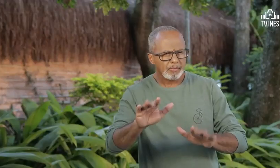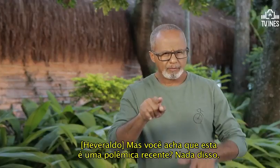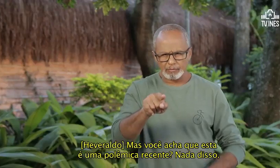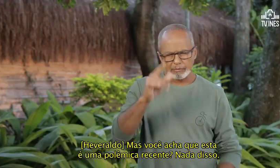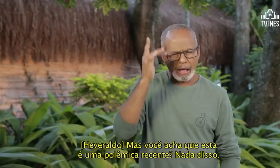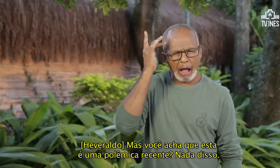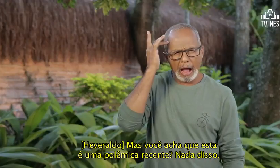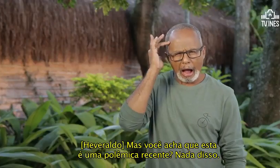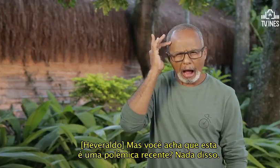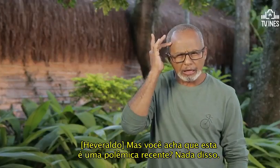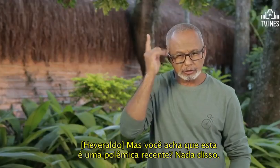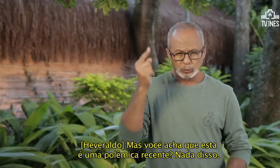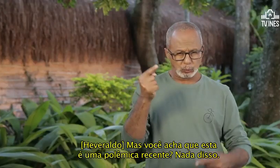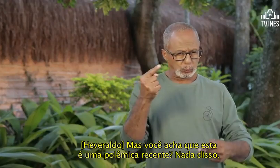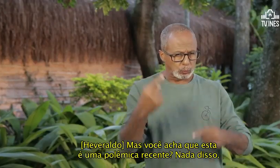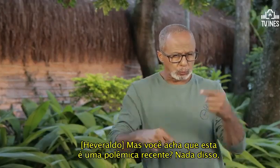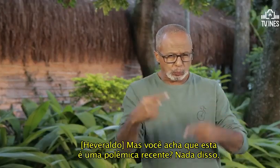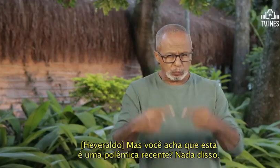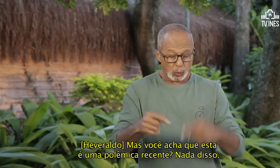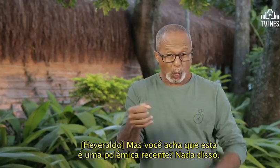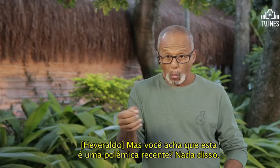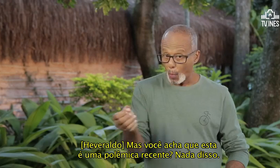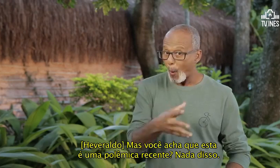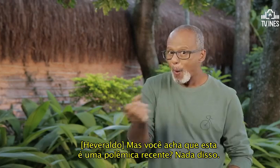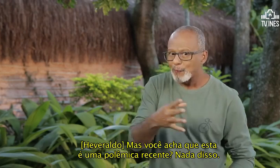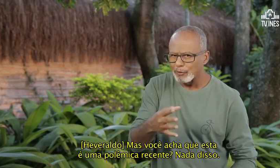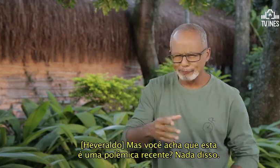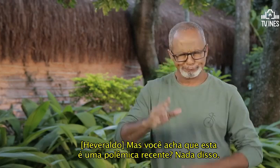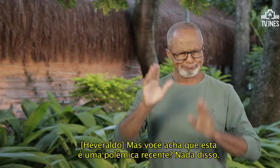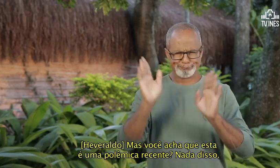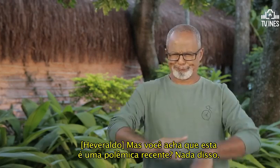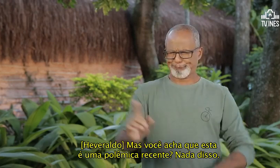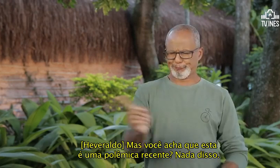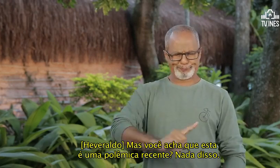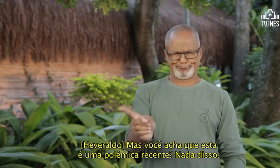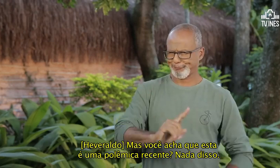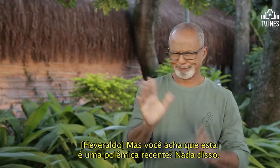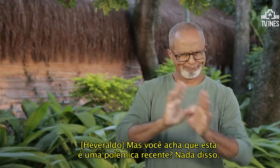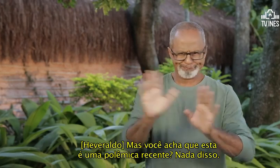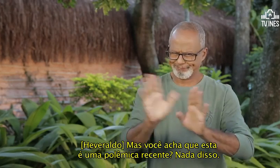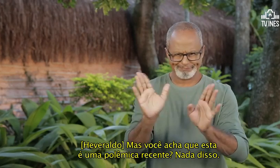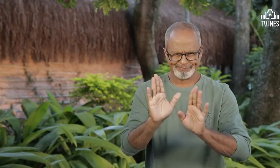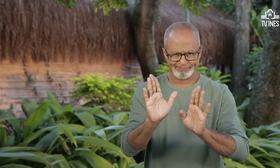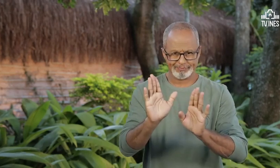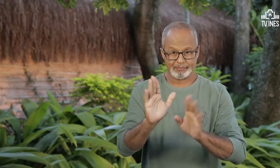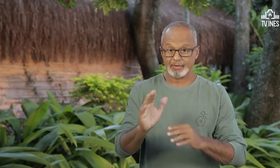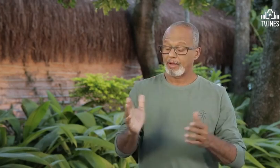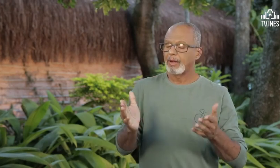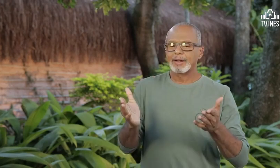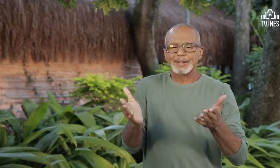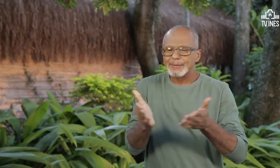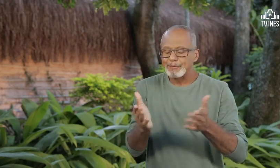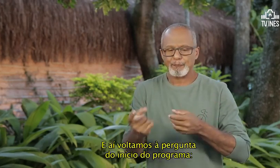Mas você acha que esta é uma polêmica recente? Nada disso. E